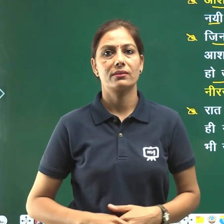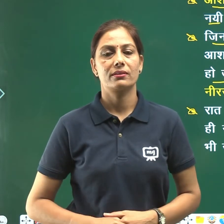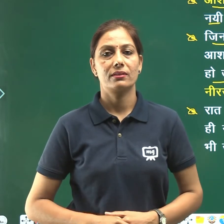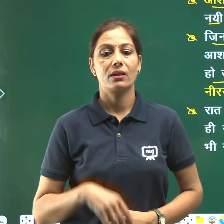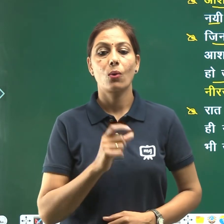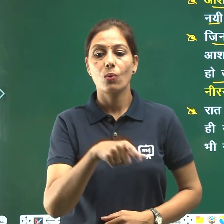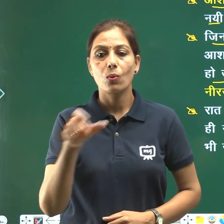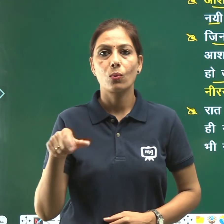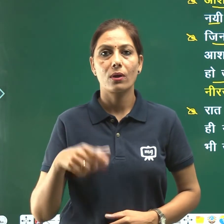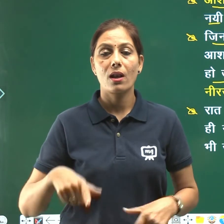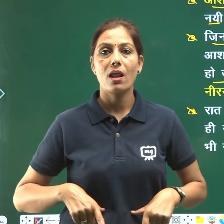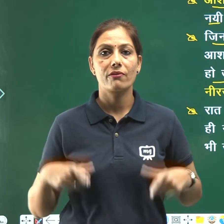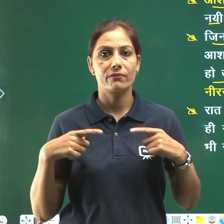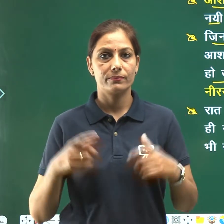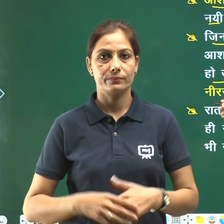उनका जीवन